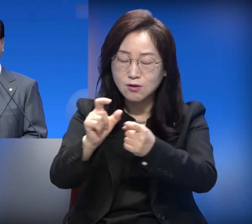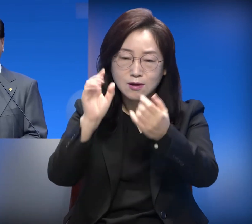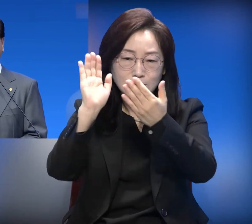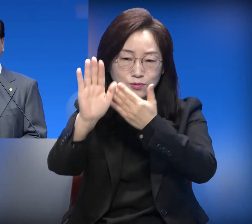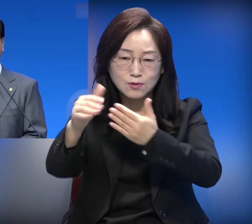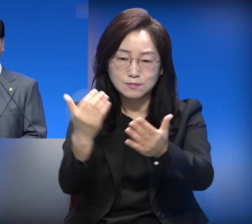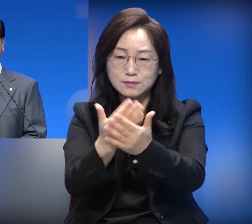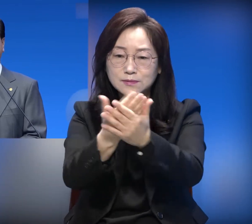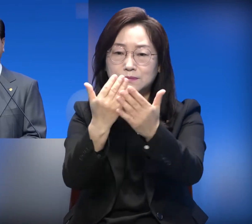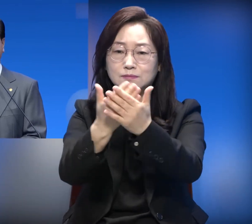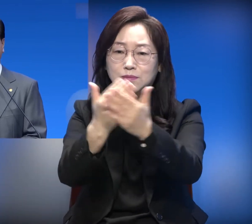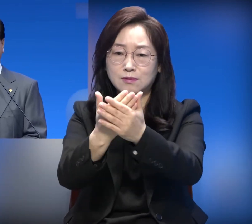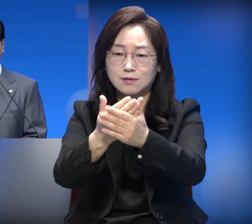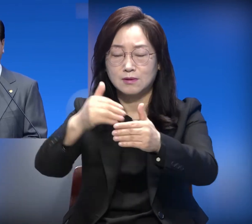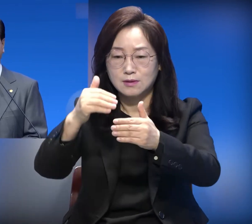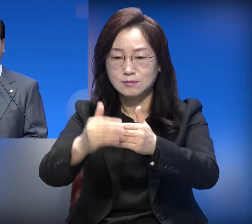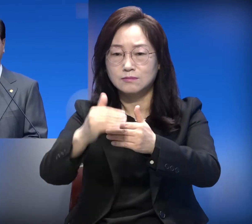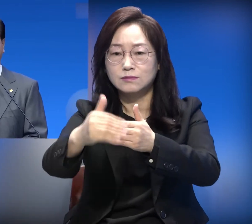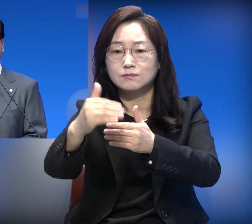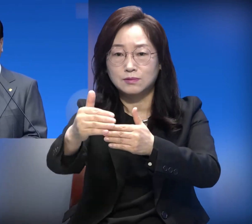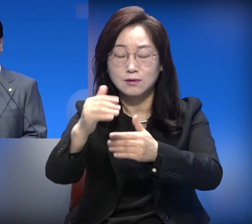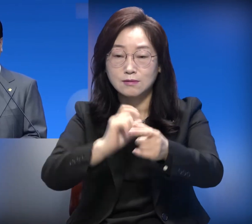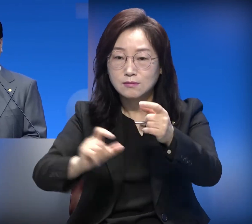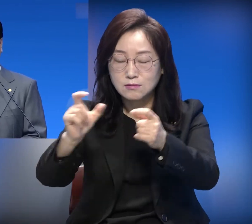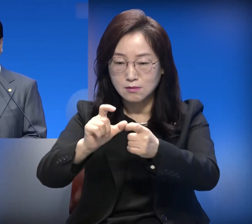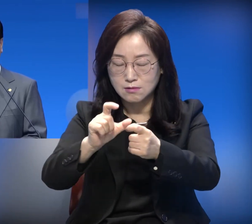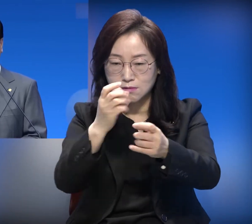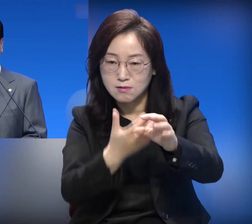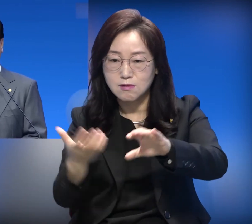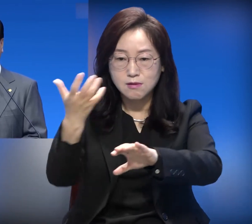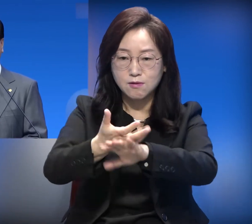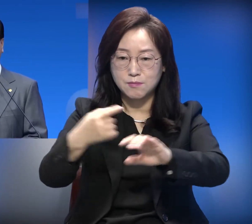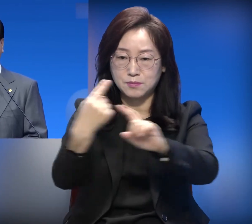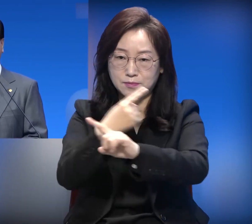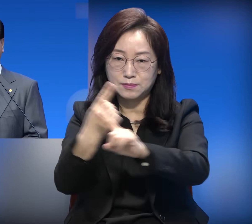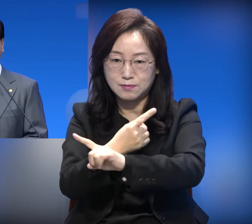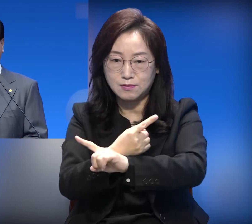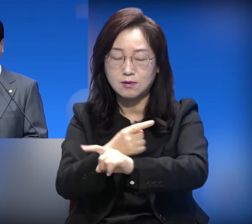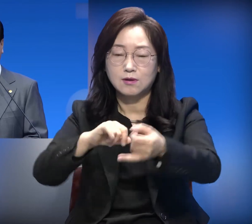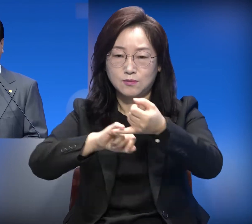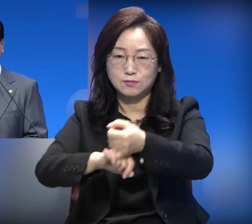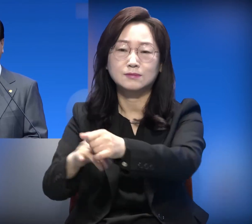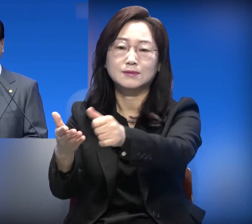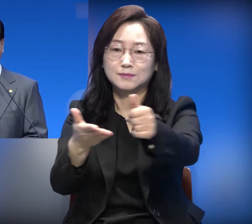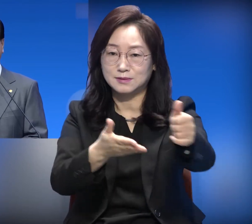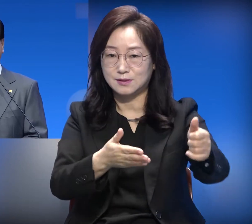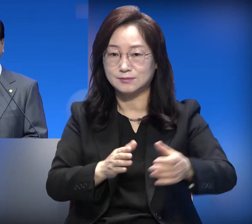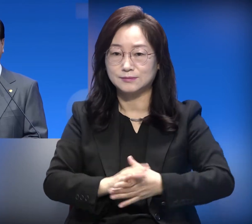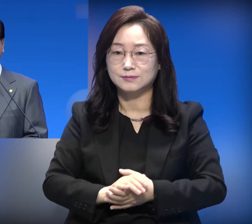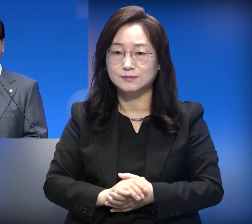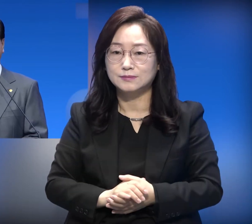나은 삶으로 우리 자신을 서로 개혁하고 변화시켜 나가는 주님의 일꾼들이 되어야 할 것입니다.